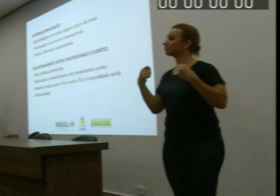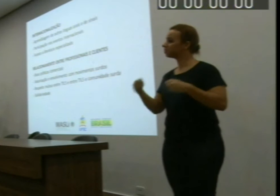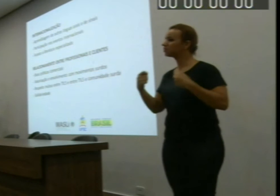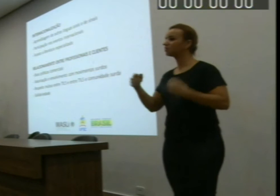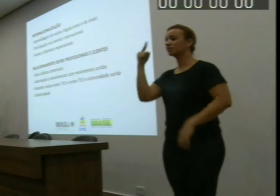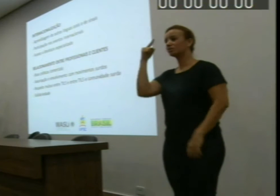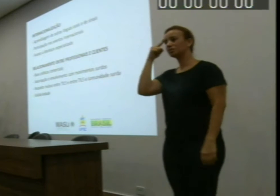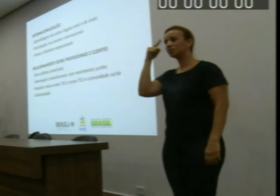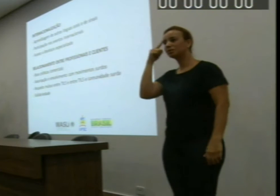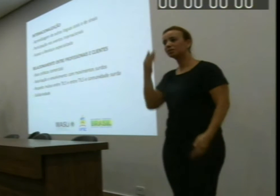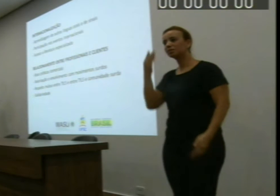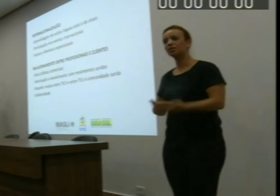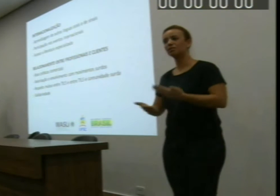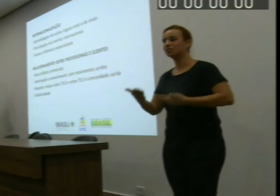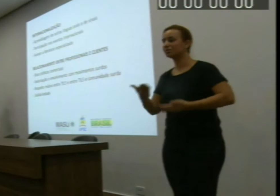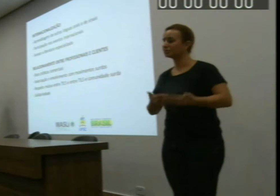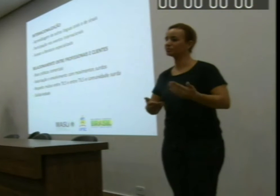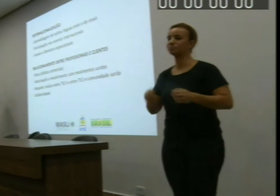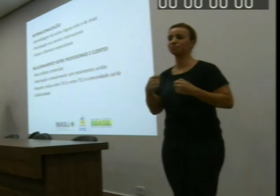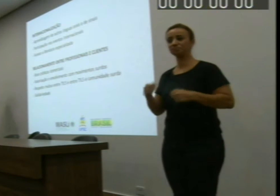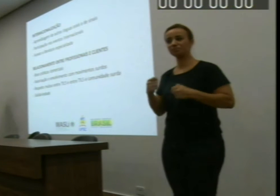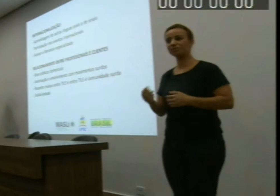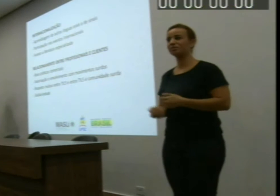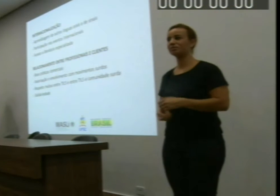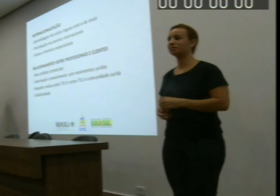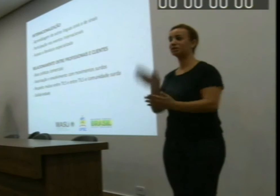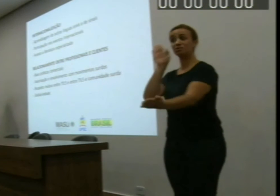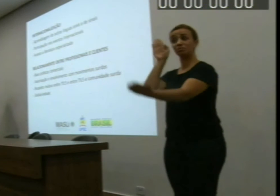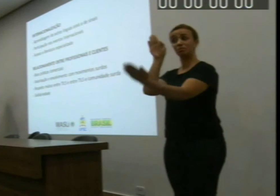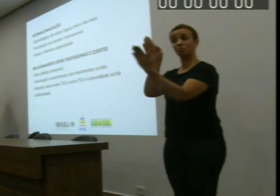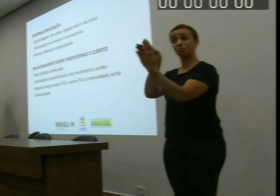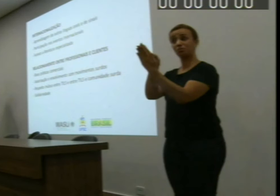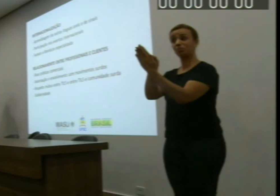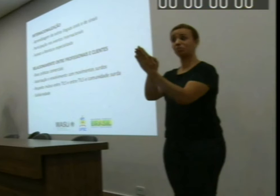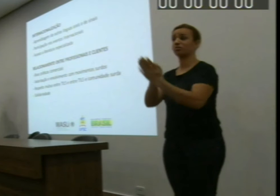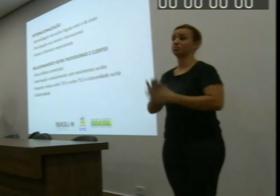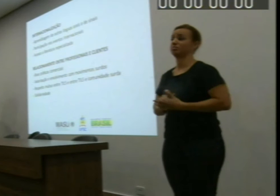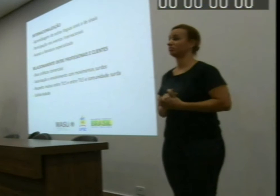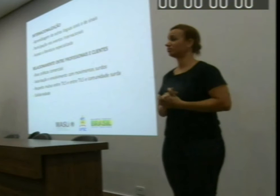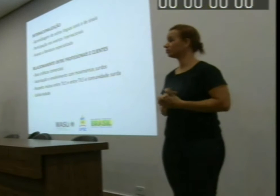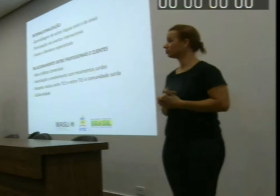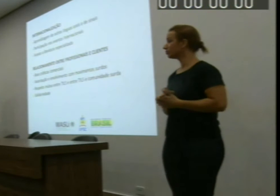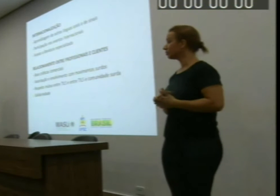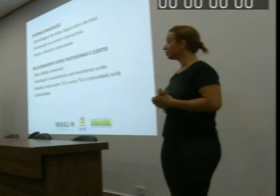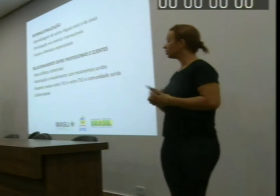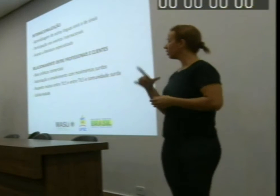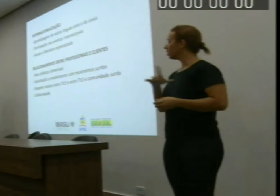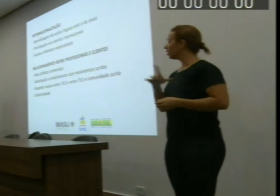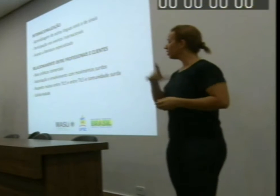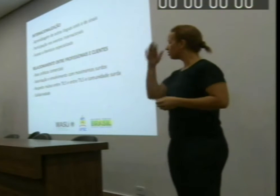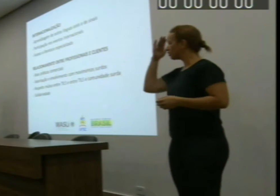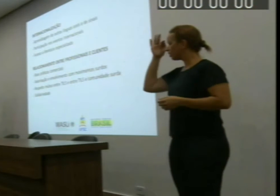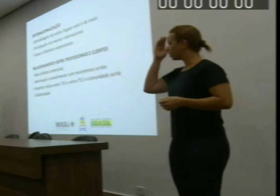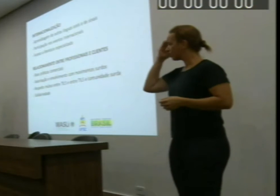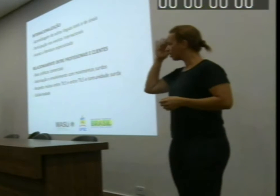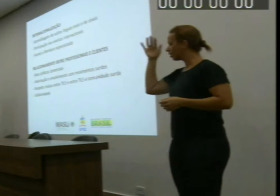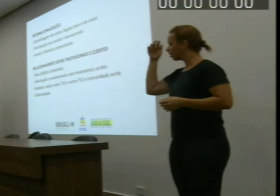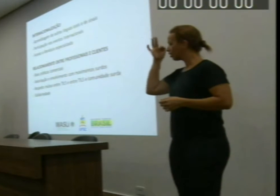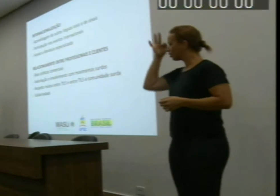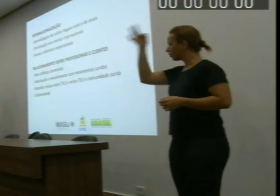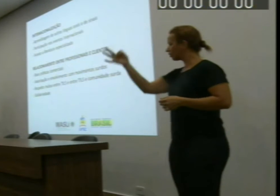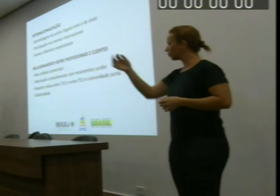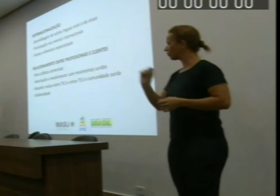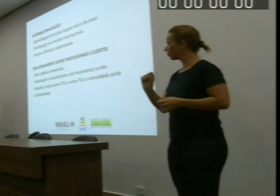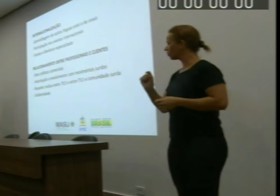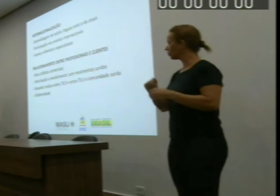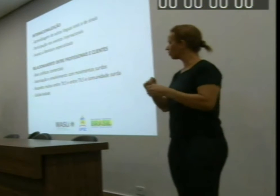nessa Perspectiva da internacionalização também né como vocês tem previsão desse curso não não porque a